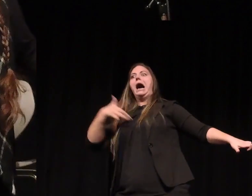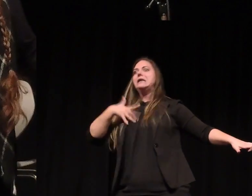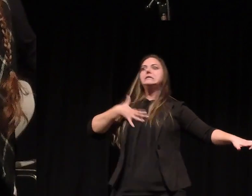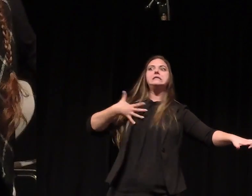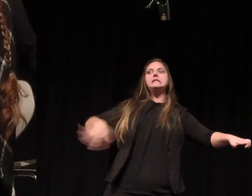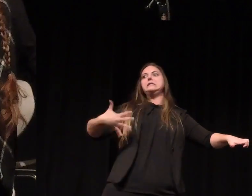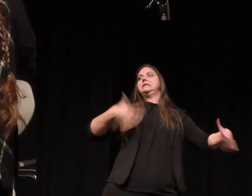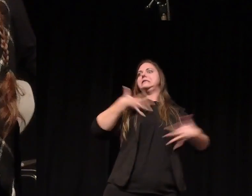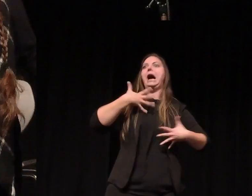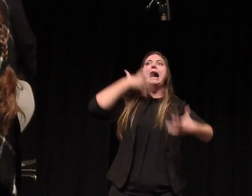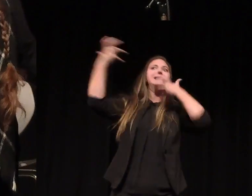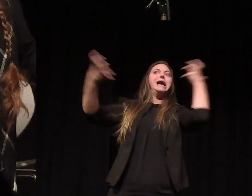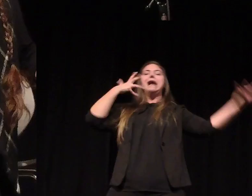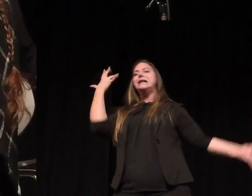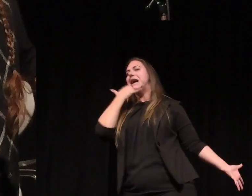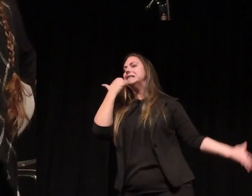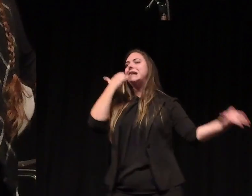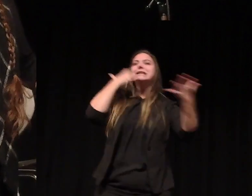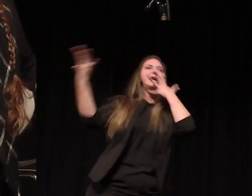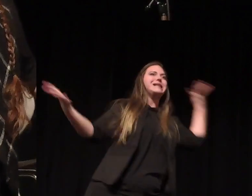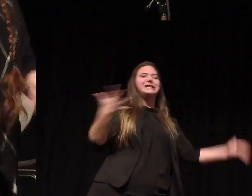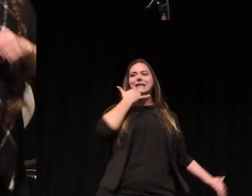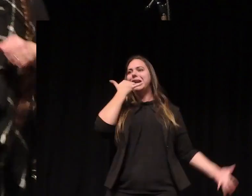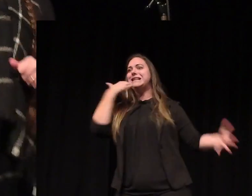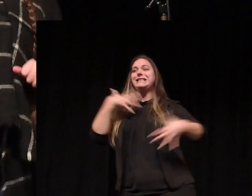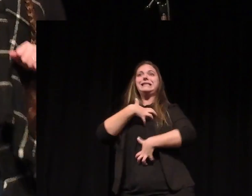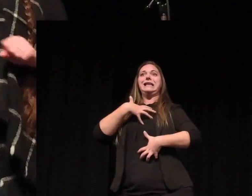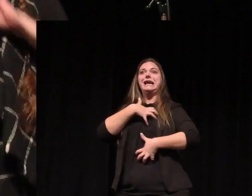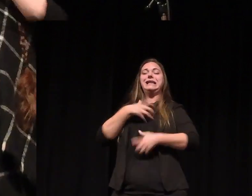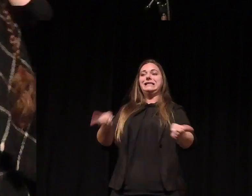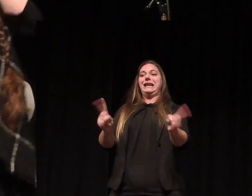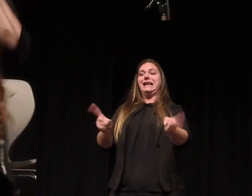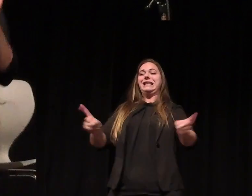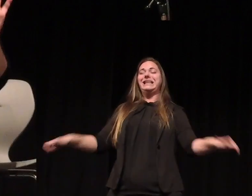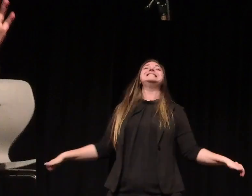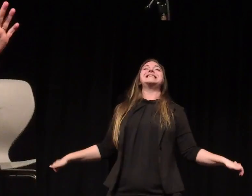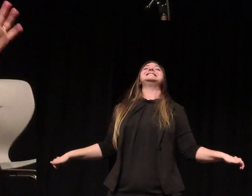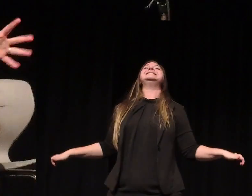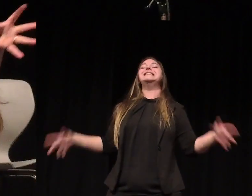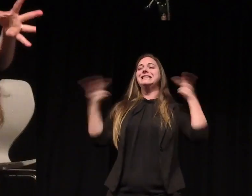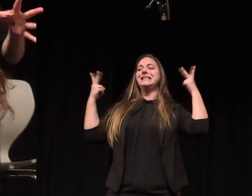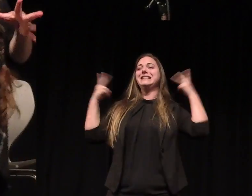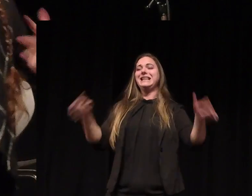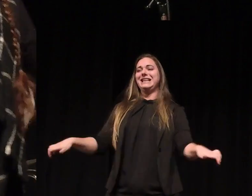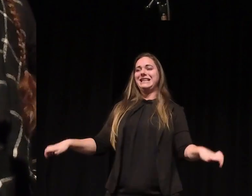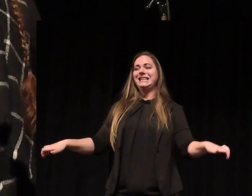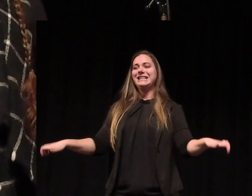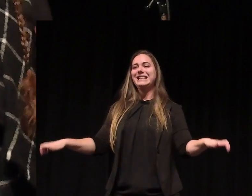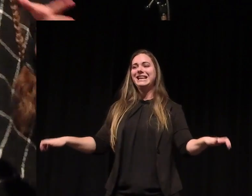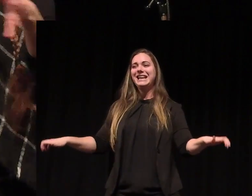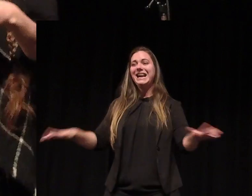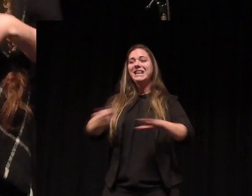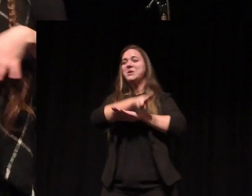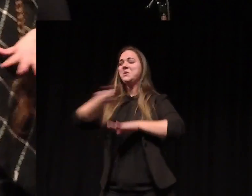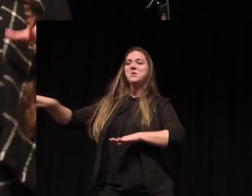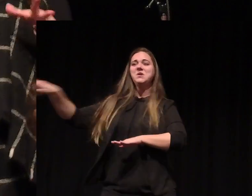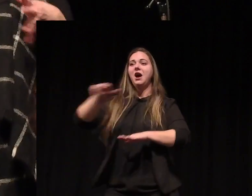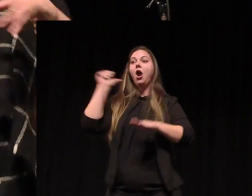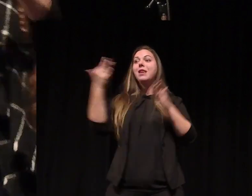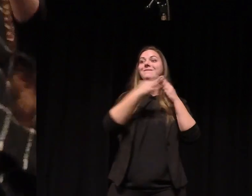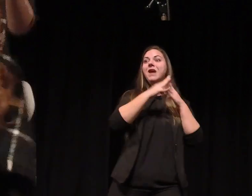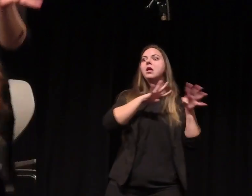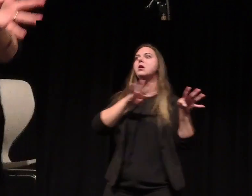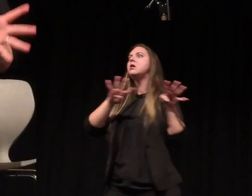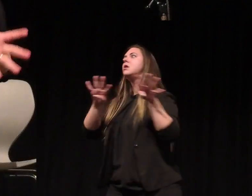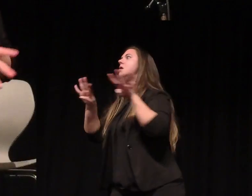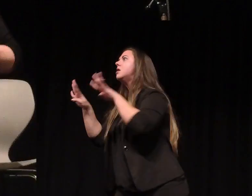crier « Mais qu'est-ce qui se passe? » Pendant ce temps-là, tous les gens du village commencent à